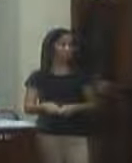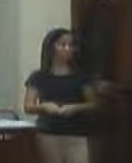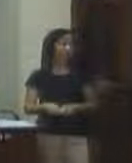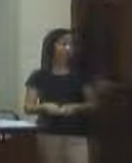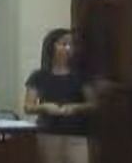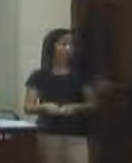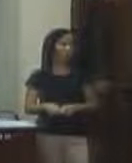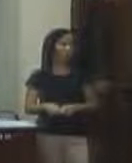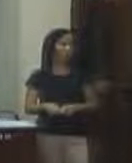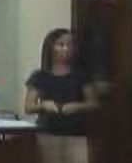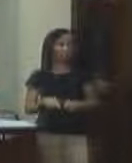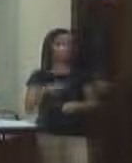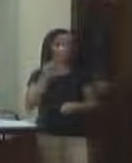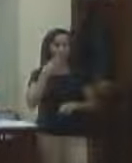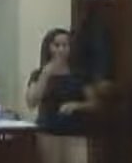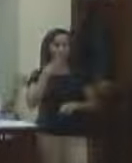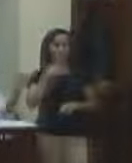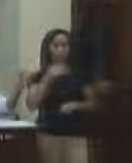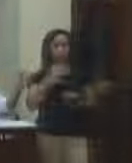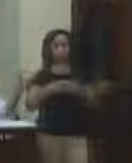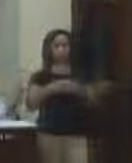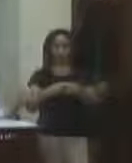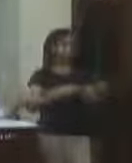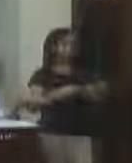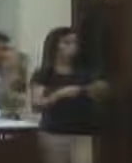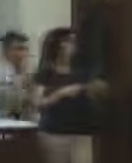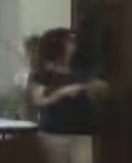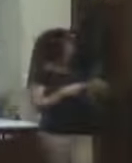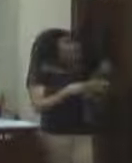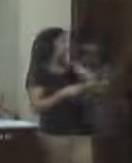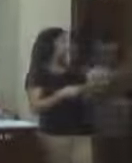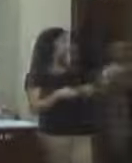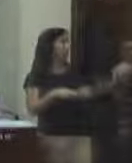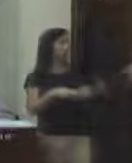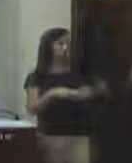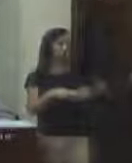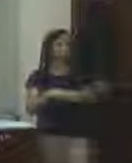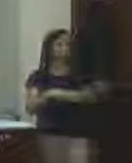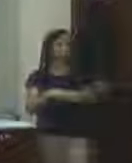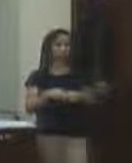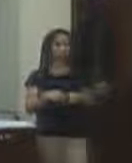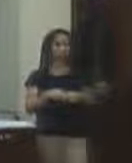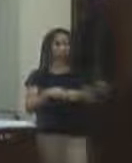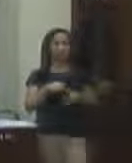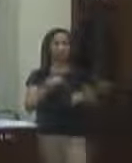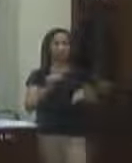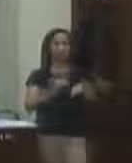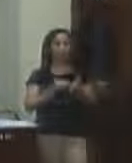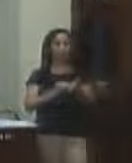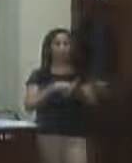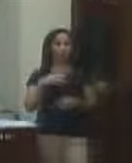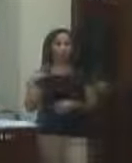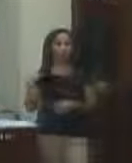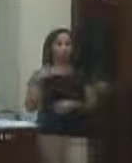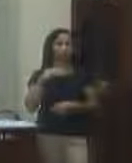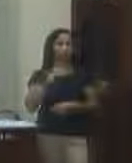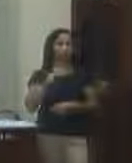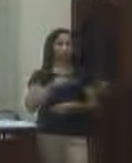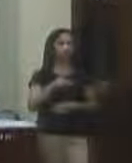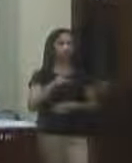fazer uma, agora, só justificando mais uma vez, Glória, rapidinho, a ausência do vereador